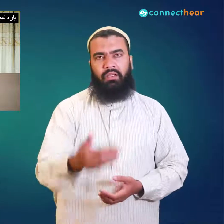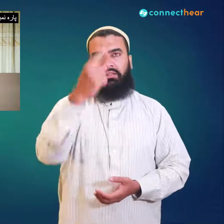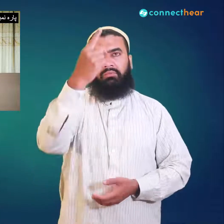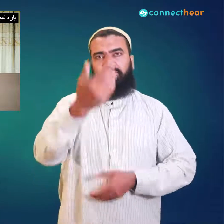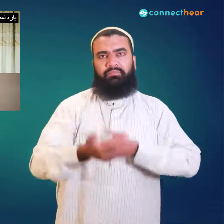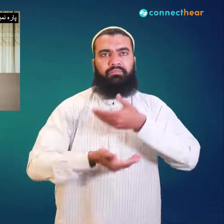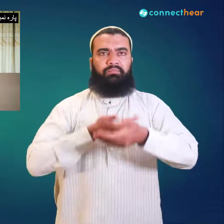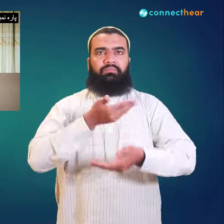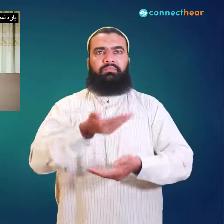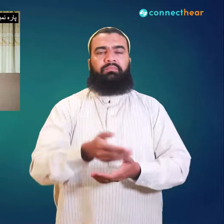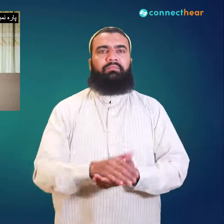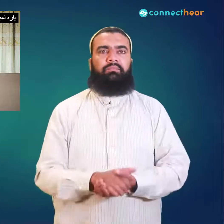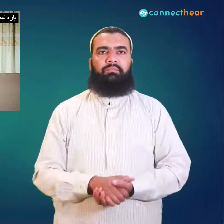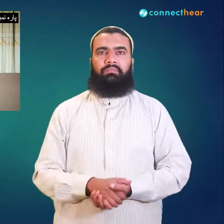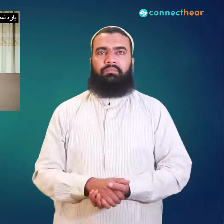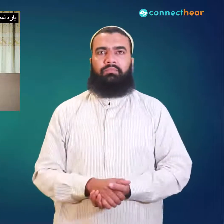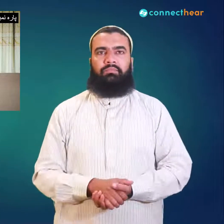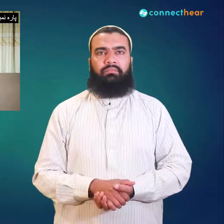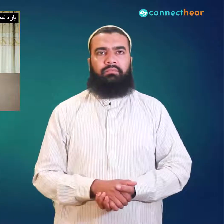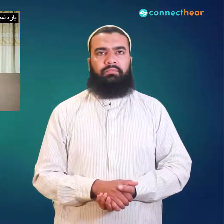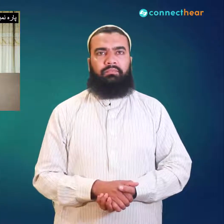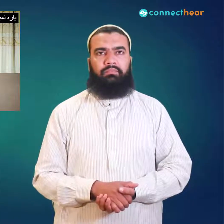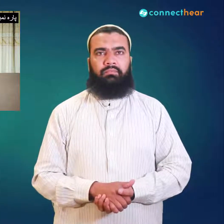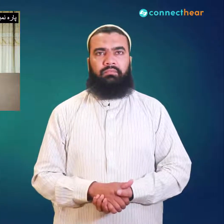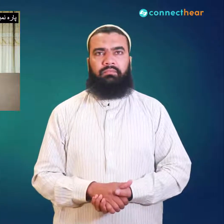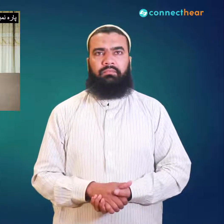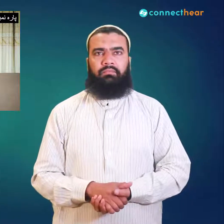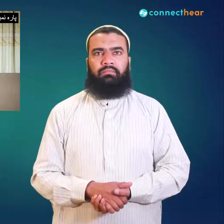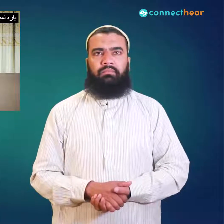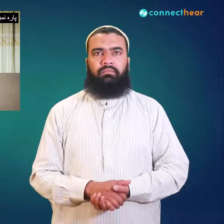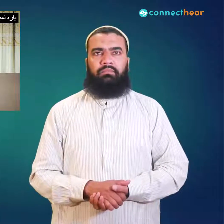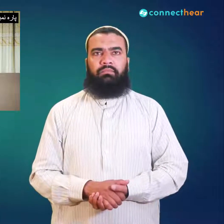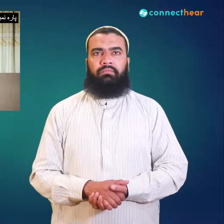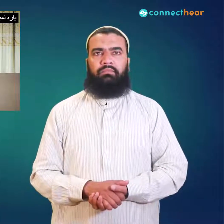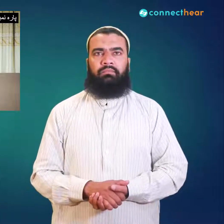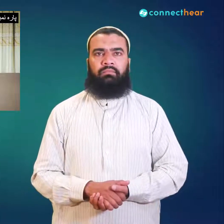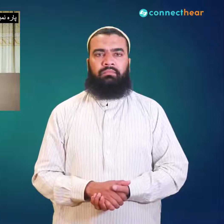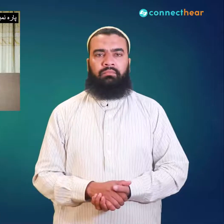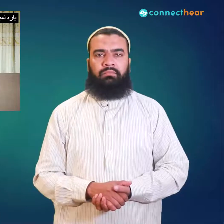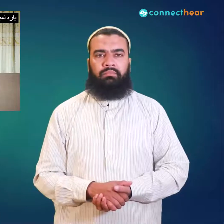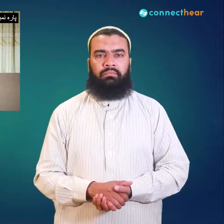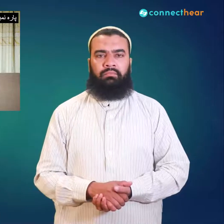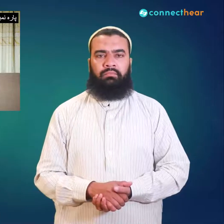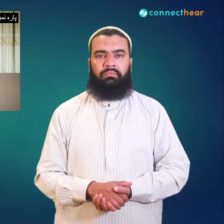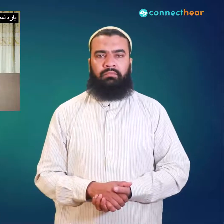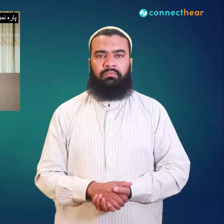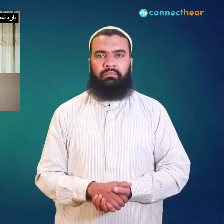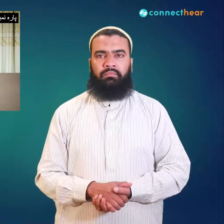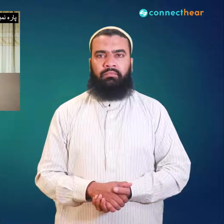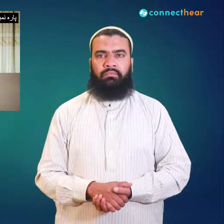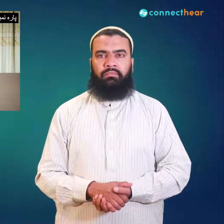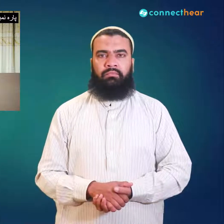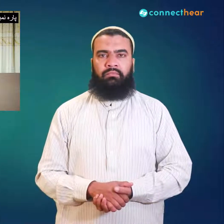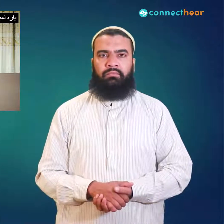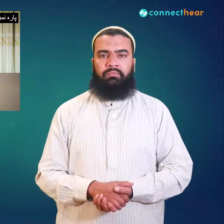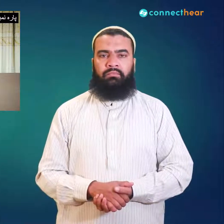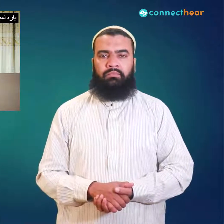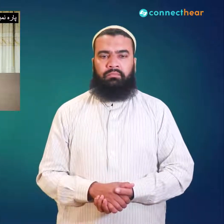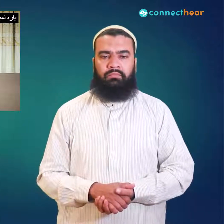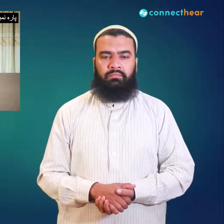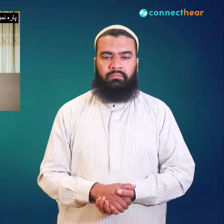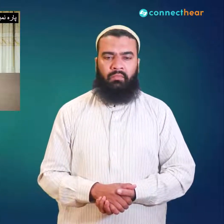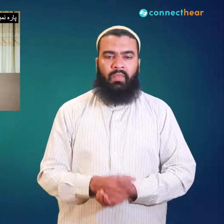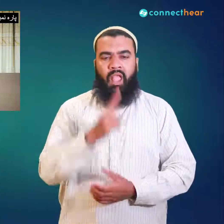رکوع نمبر 7 آیت نمبر 12، وَإِذَا مَسَّ الْإِنسَانَ ضُرٌّ دَعَانَا لِجَنبِهِ أَوْ قَاعِدًا